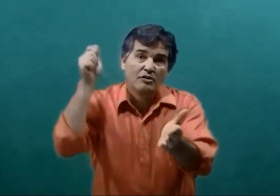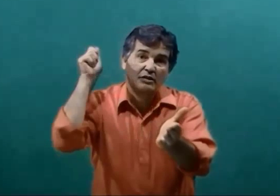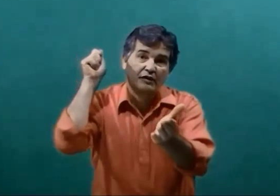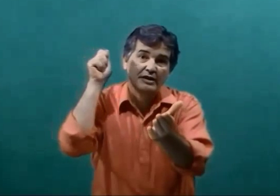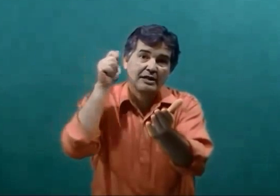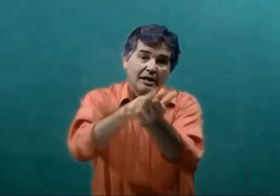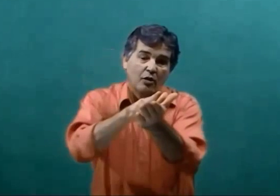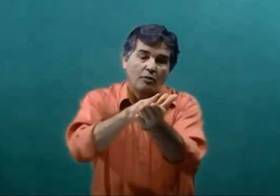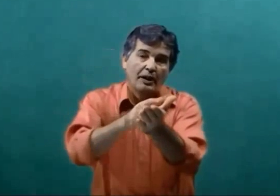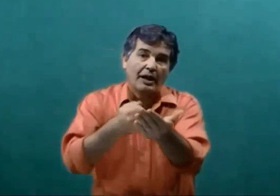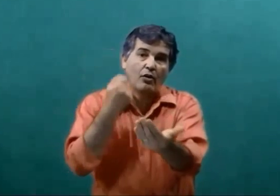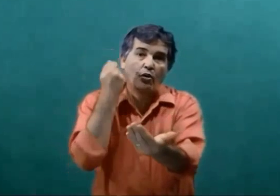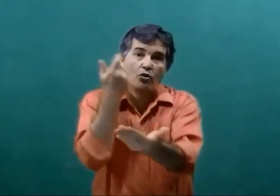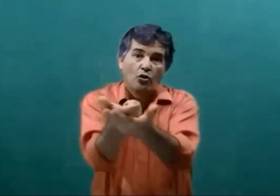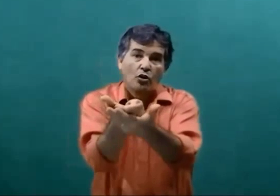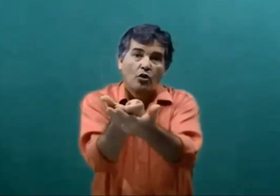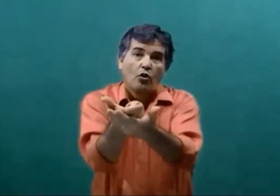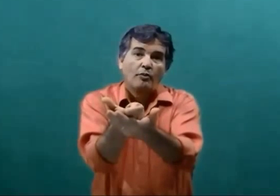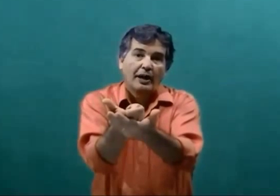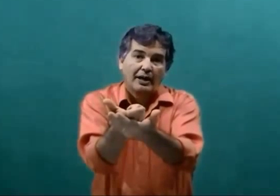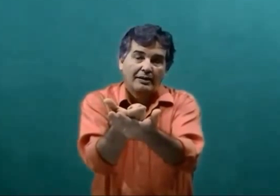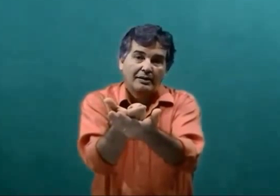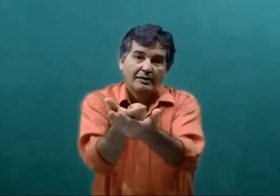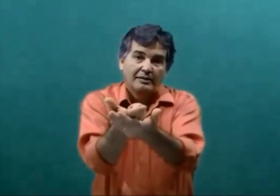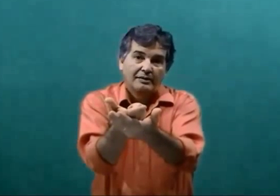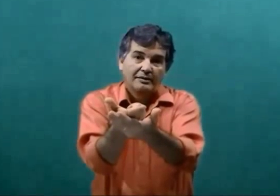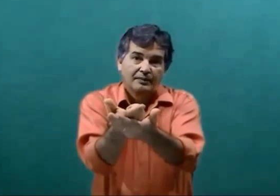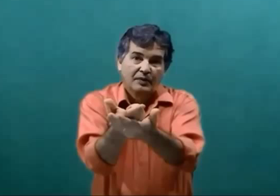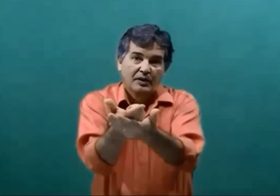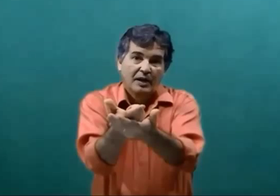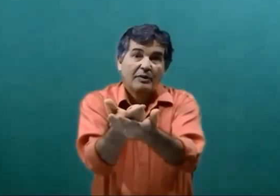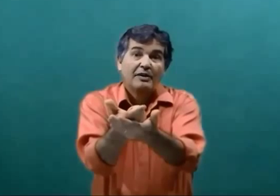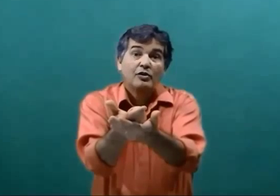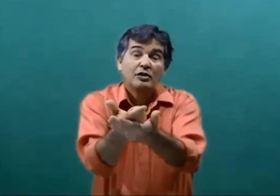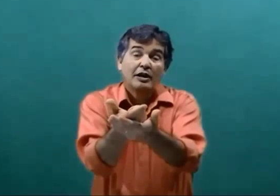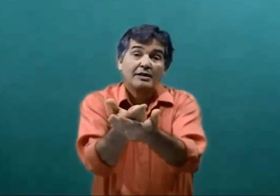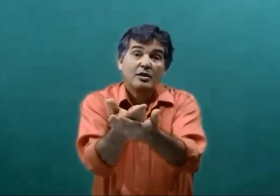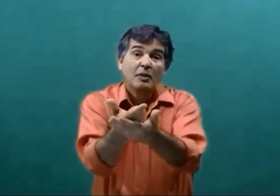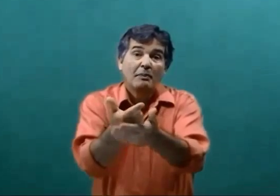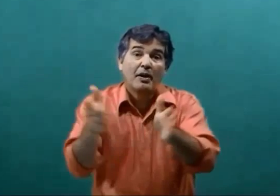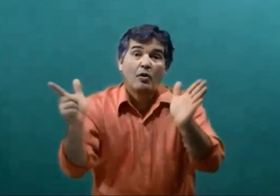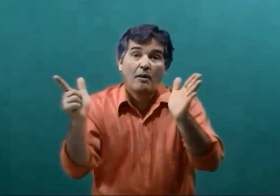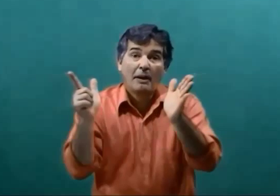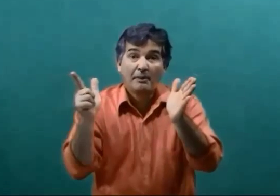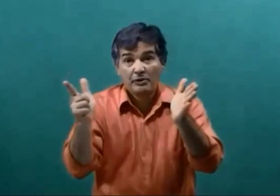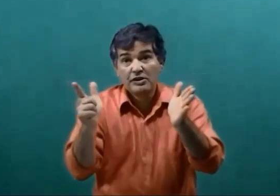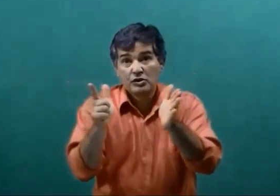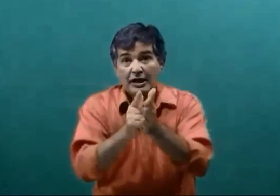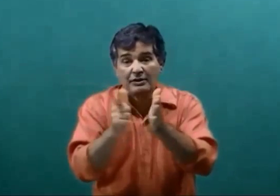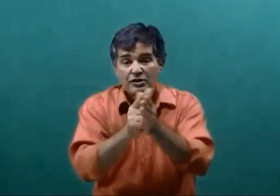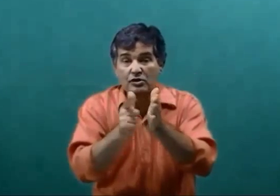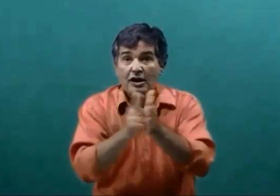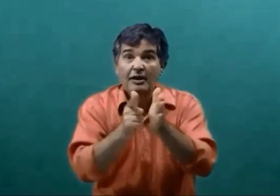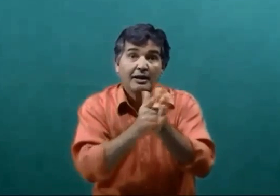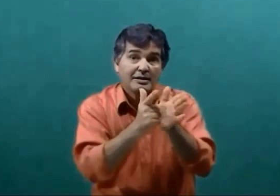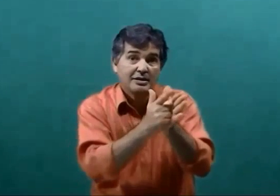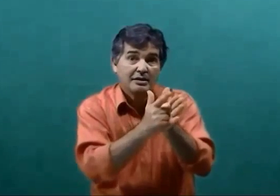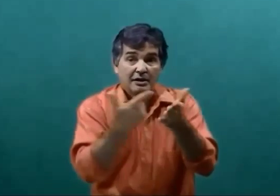você faz ele comprar ou comprar. A mesma coisa com relação ao papel. Papel no dicionário nacional é esse, que